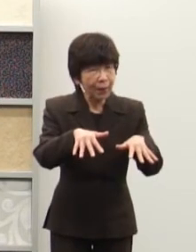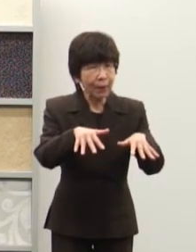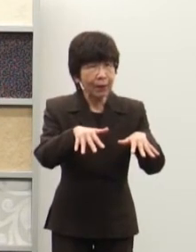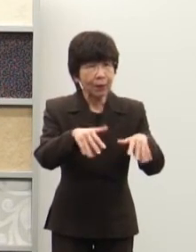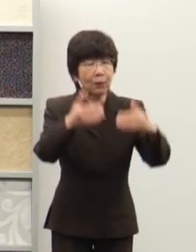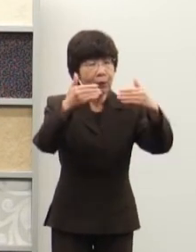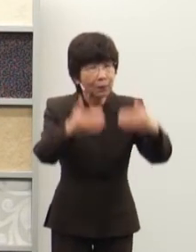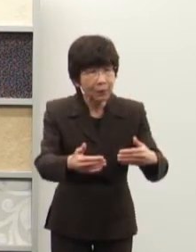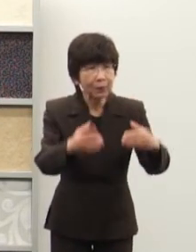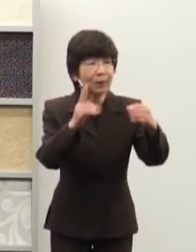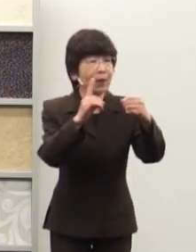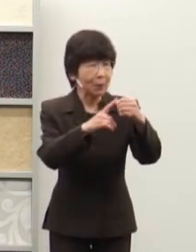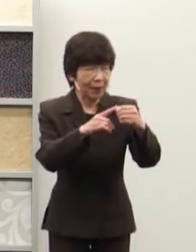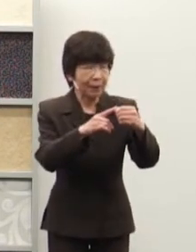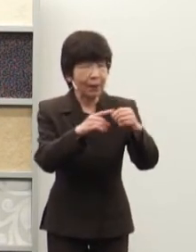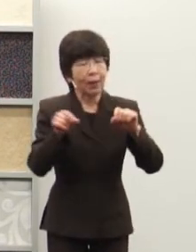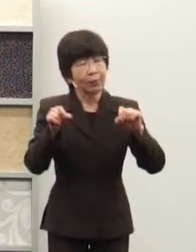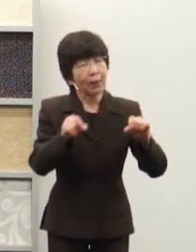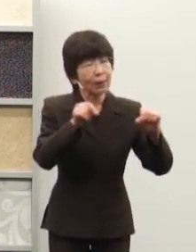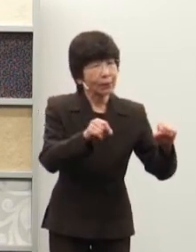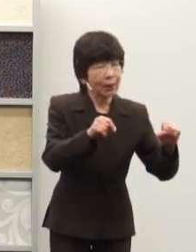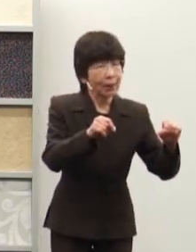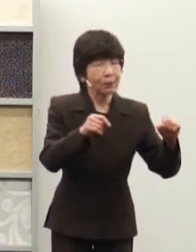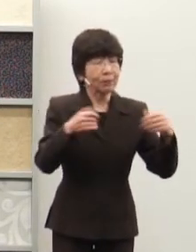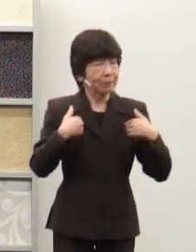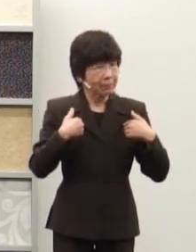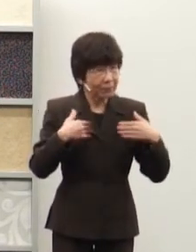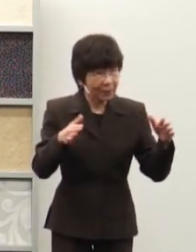ものとも思っておりませんし、さまざまですね、